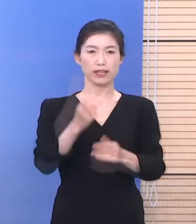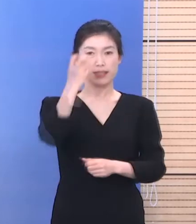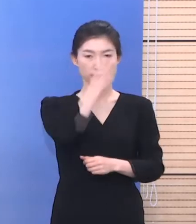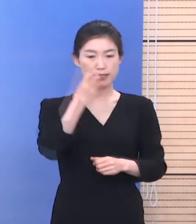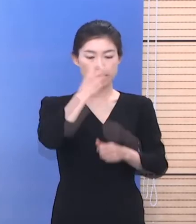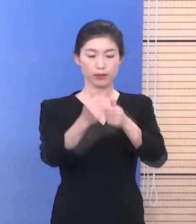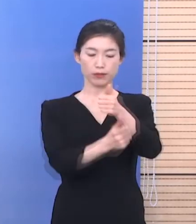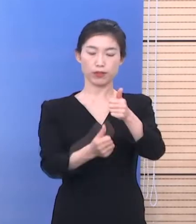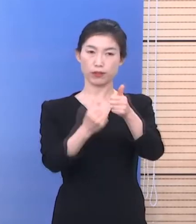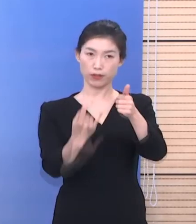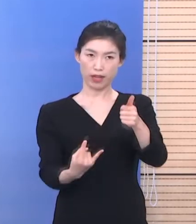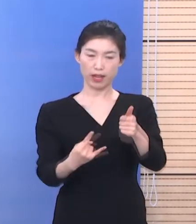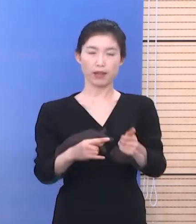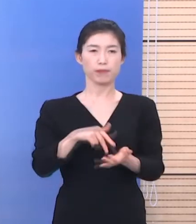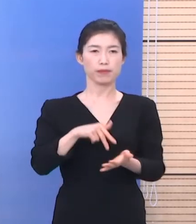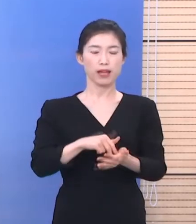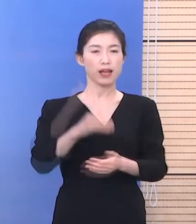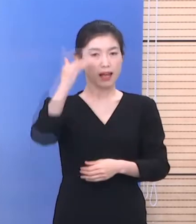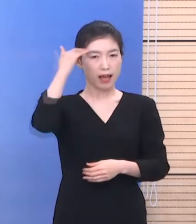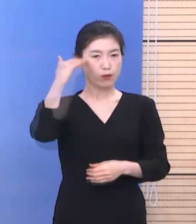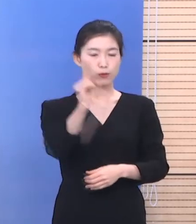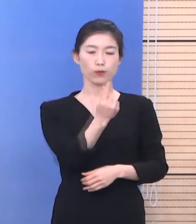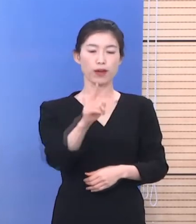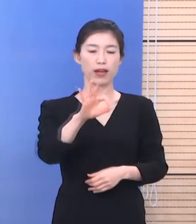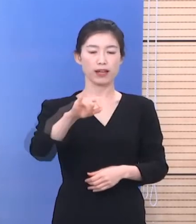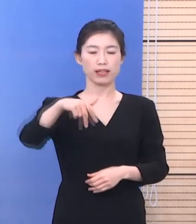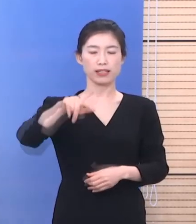중앙약사심의위원회는 한국 화이자 제약에서